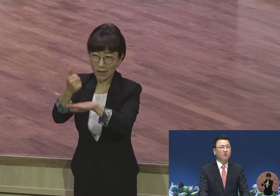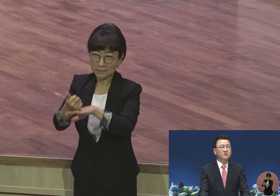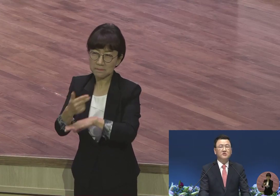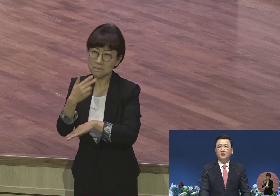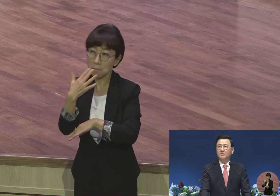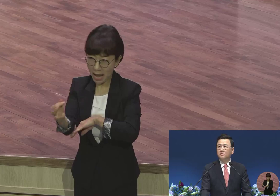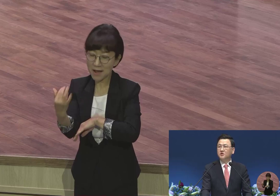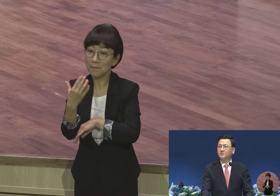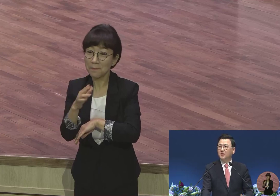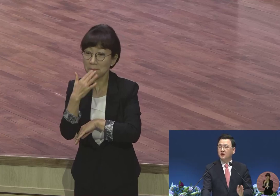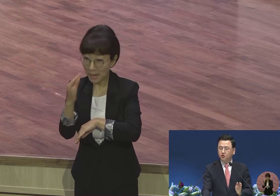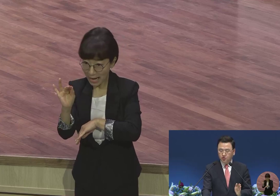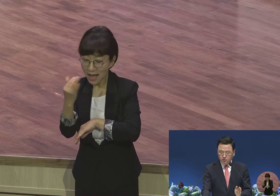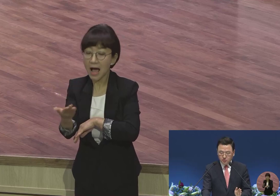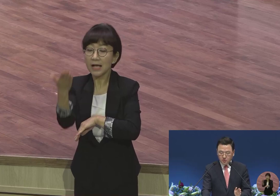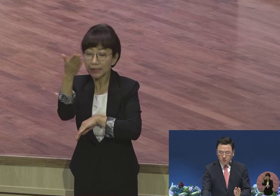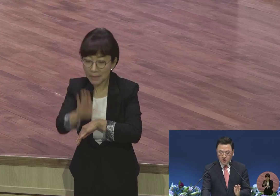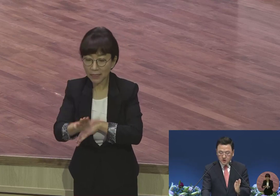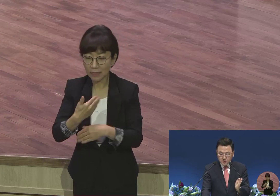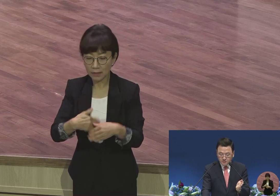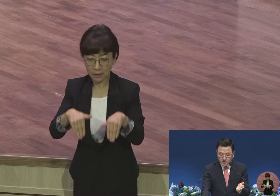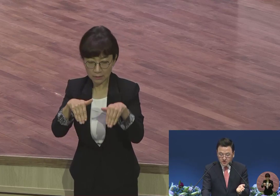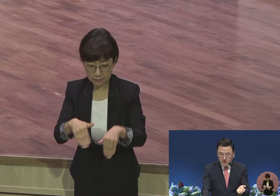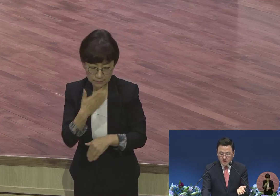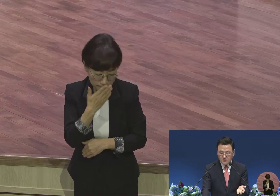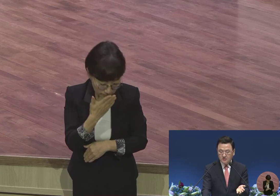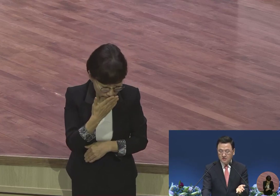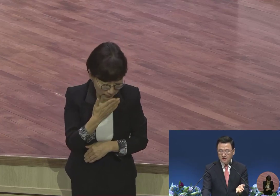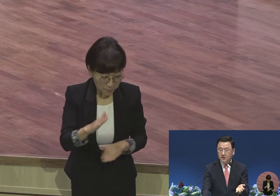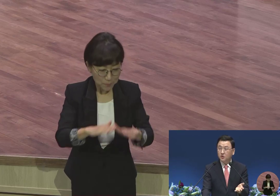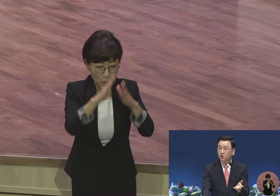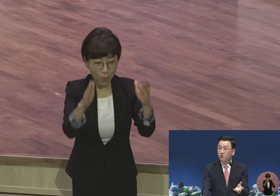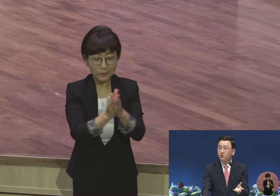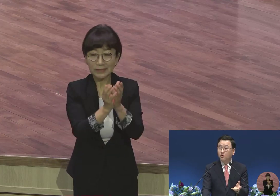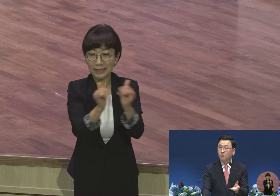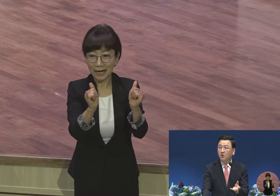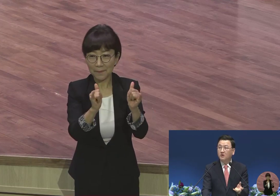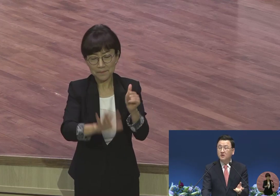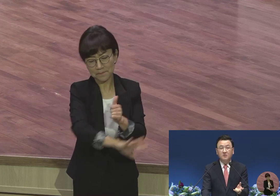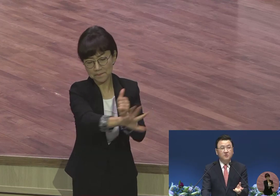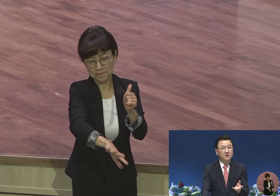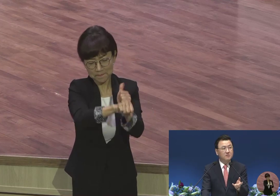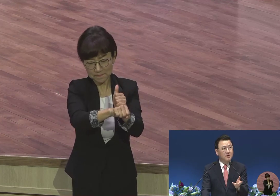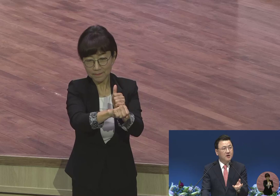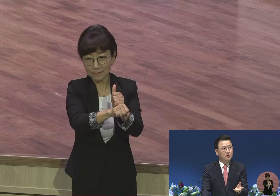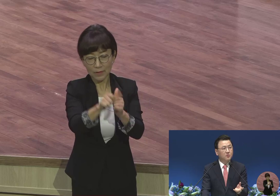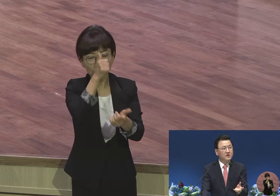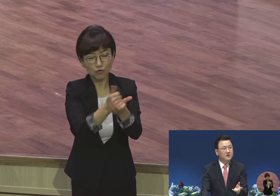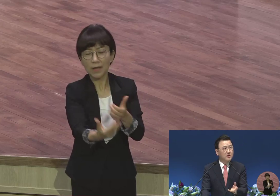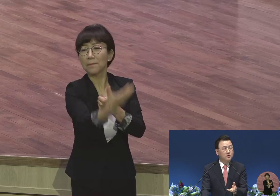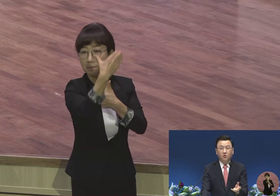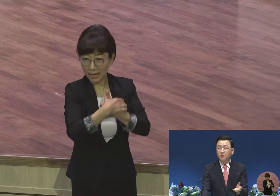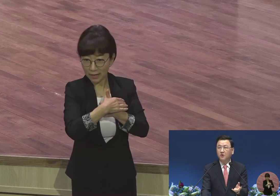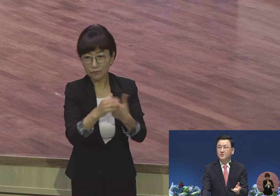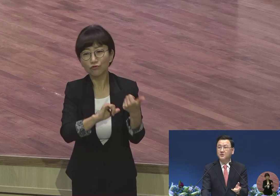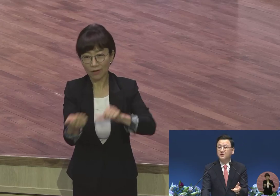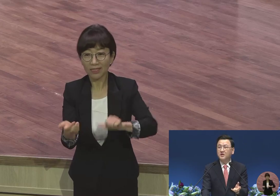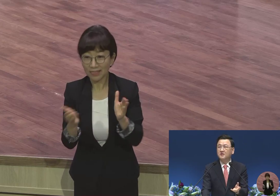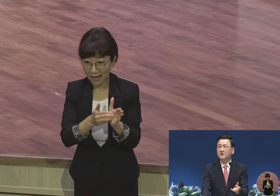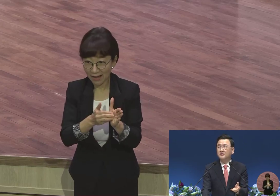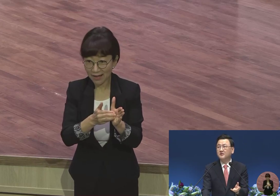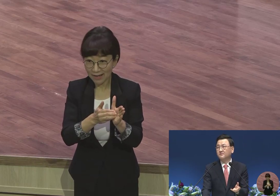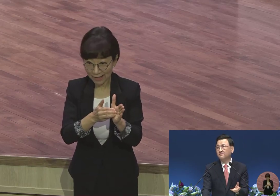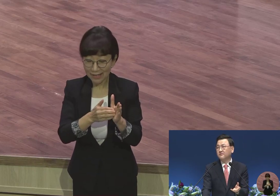땅의 모든 사람을 십자가의 죽음으로 섬겼다. 그래서 종은 족보가 없기 때문에 마가복음에는 족보가